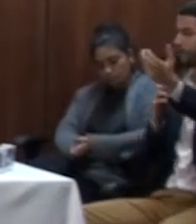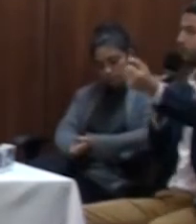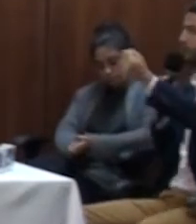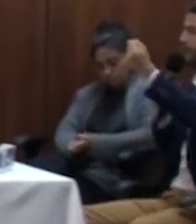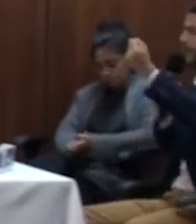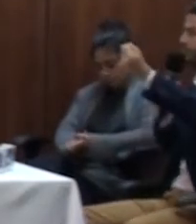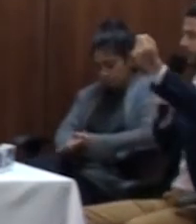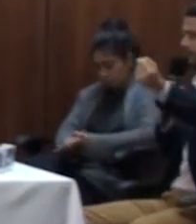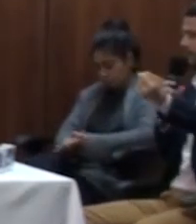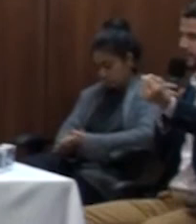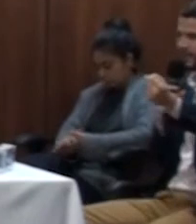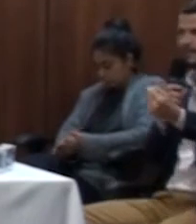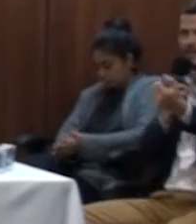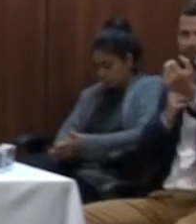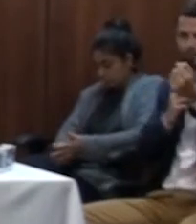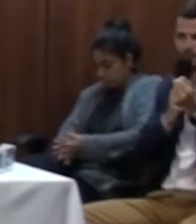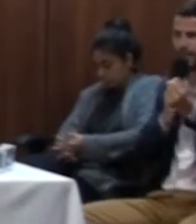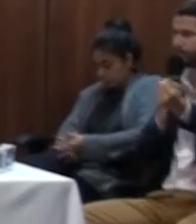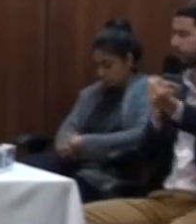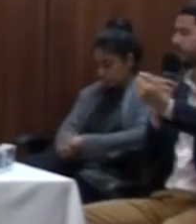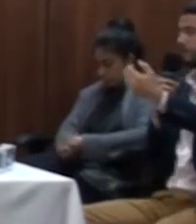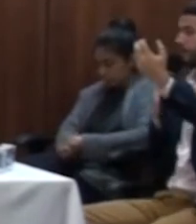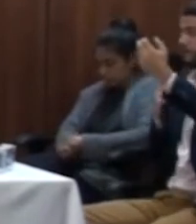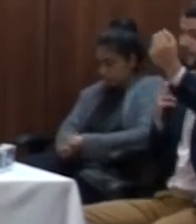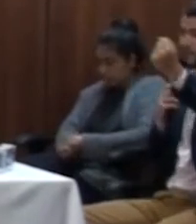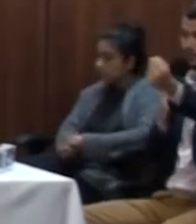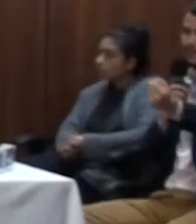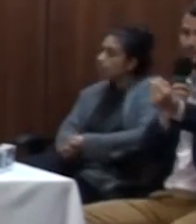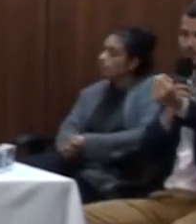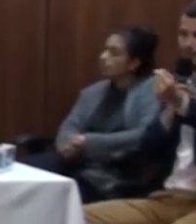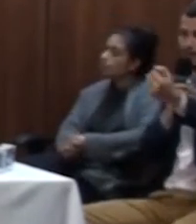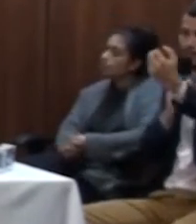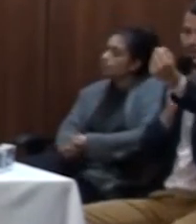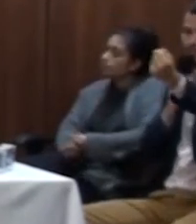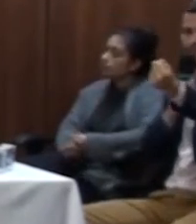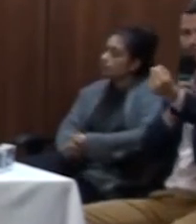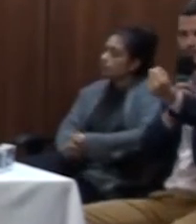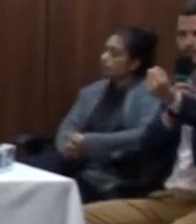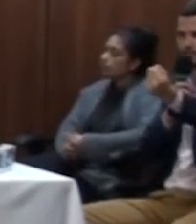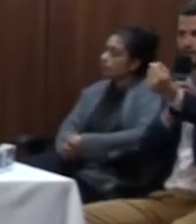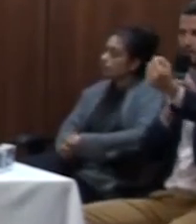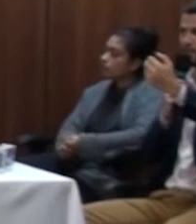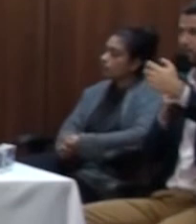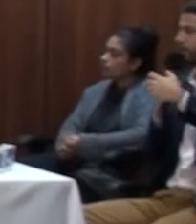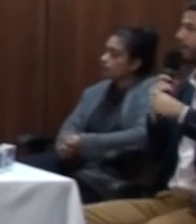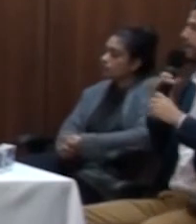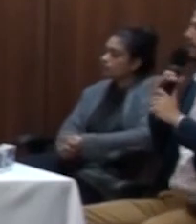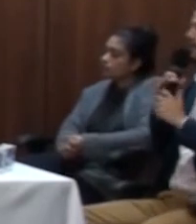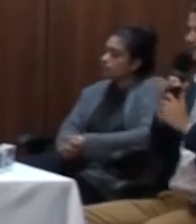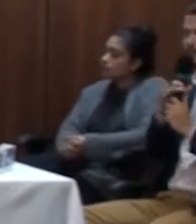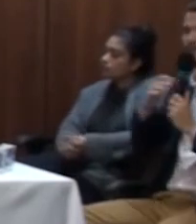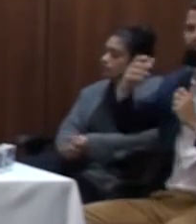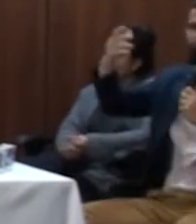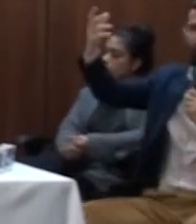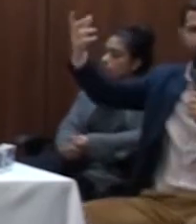da responsabilidade por definir esse projeto, por definir esse processo, a política pública do processo transexualizador, que